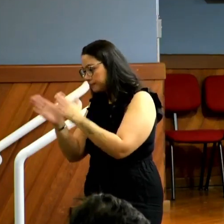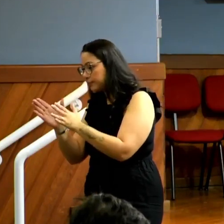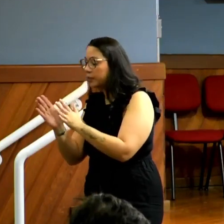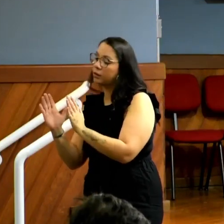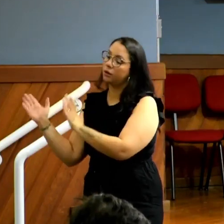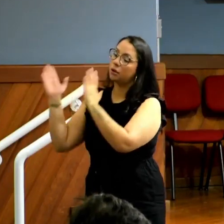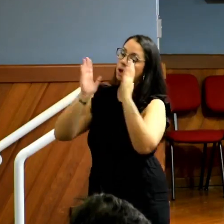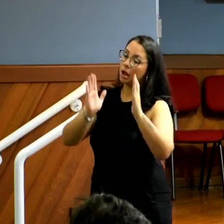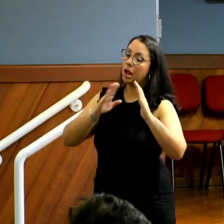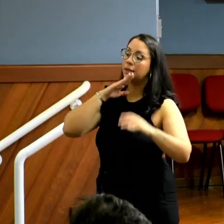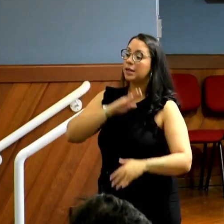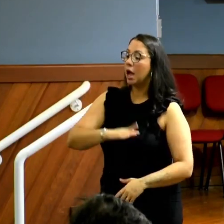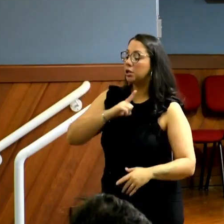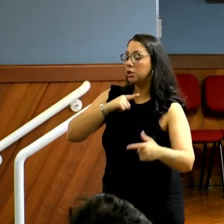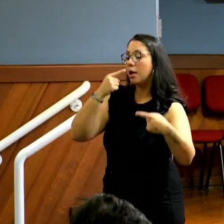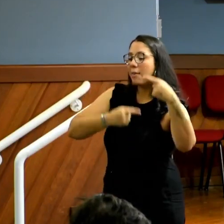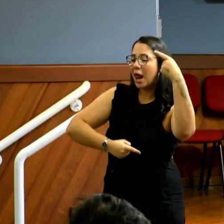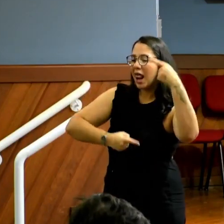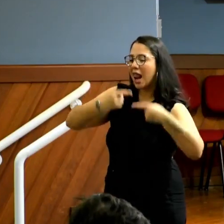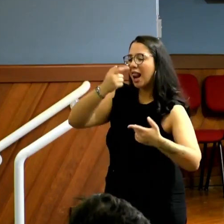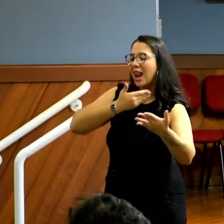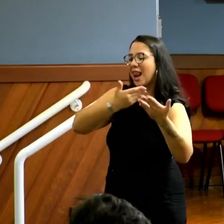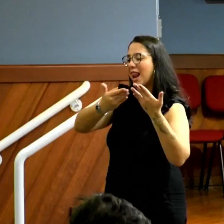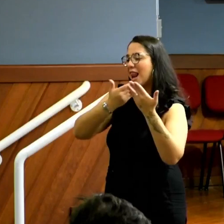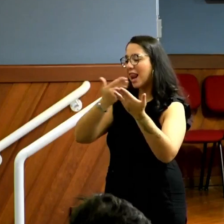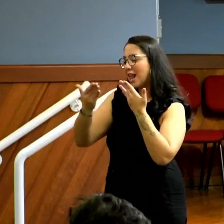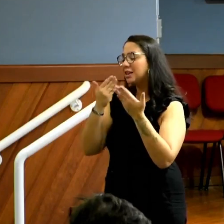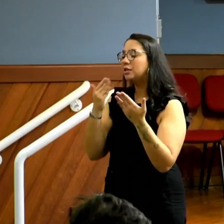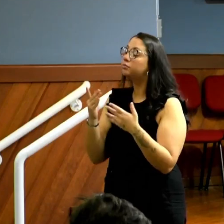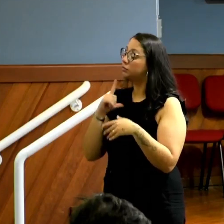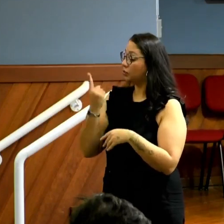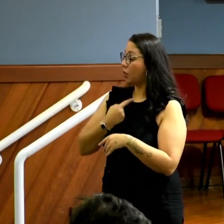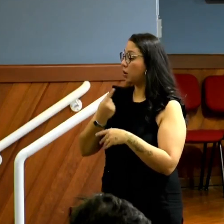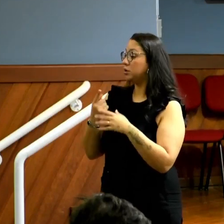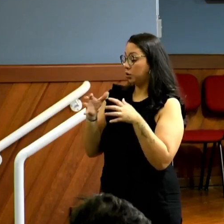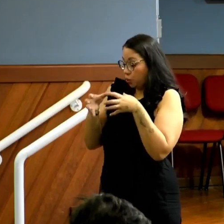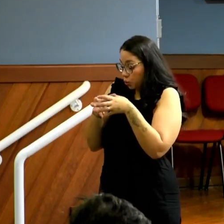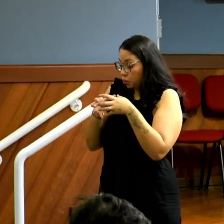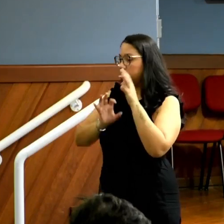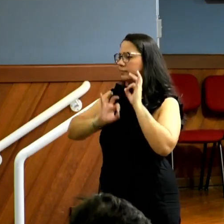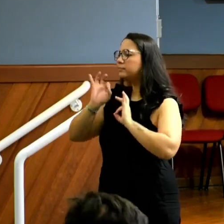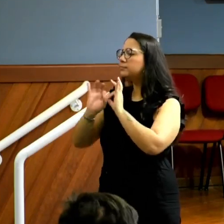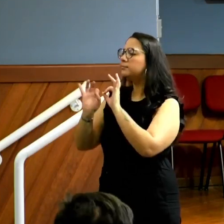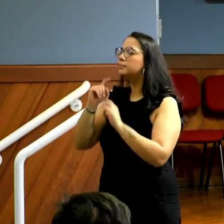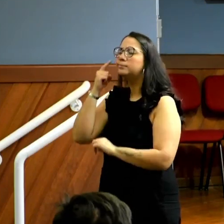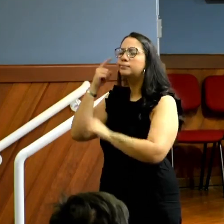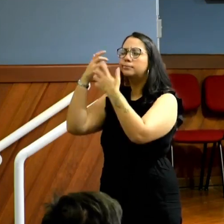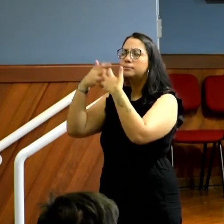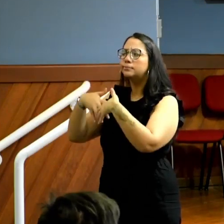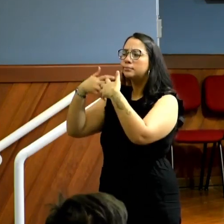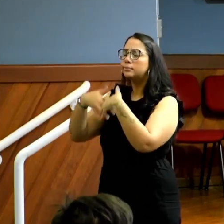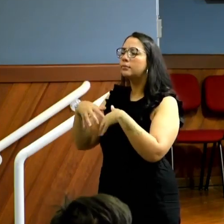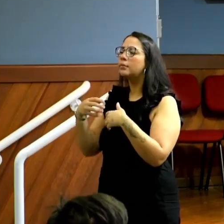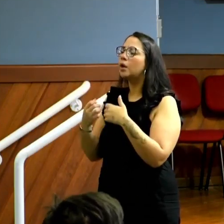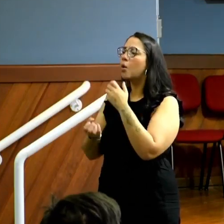um momento da tarde de debate, de trocas, né, até para a gente se organizar enquanto grupo, né, pensando políticas, pensando